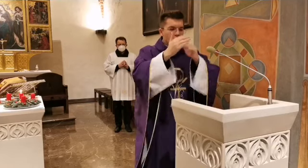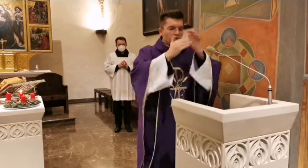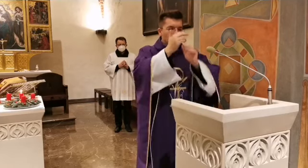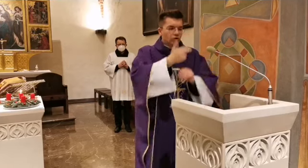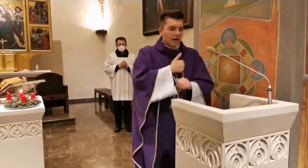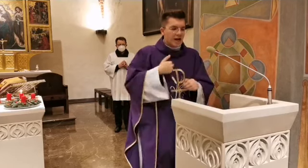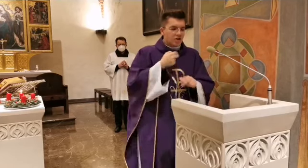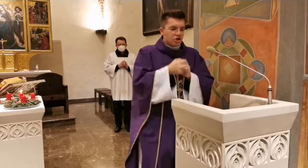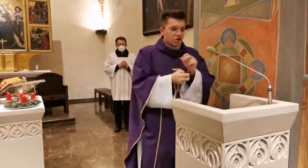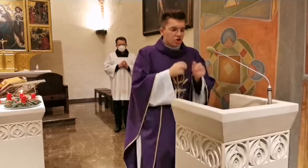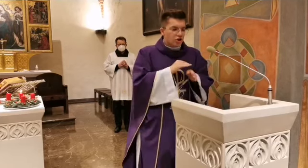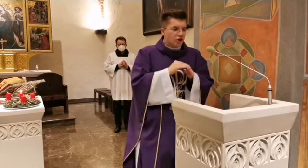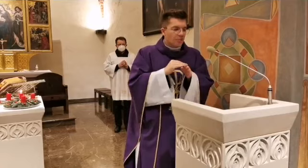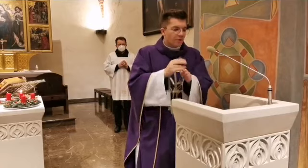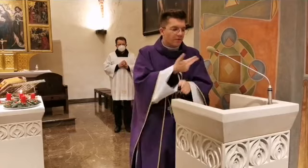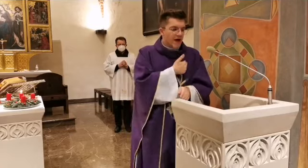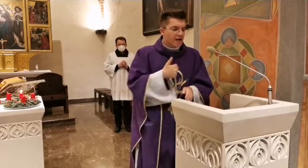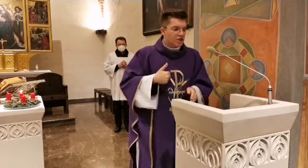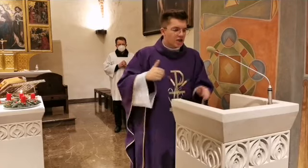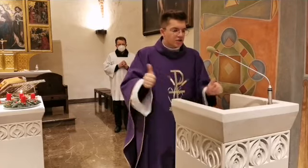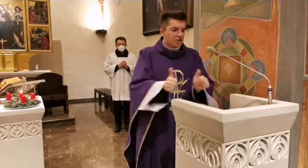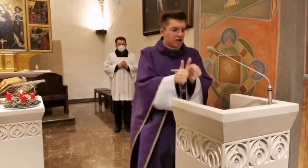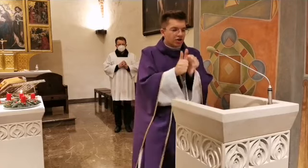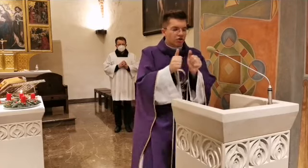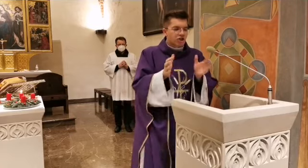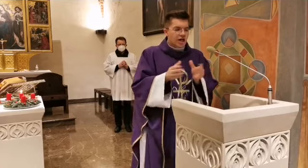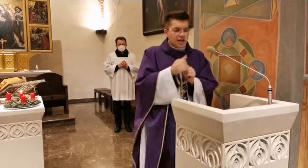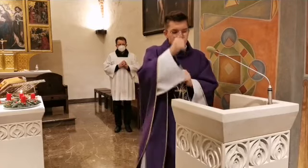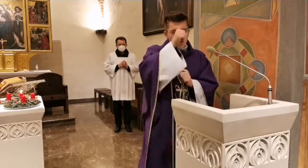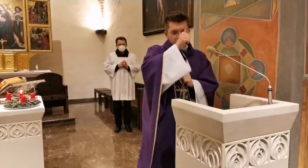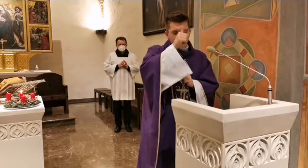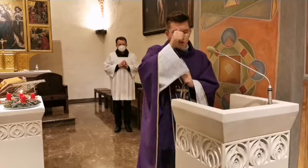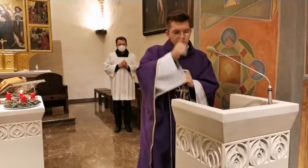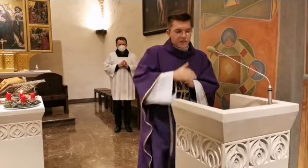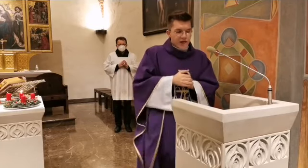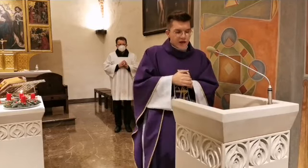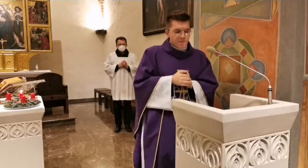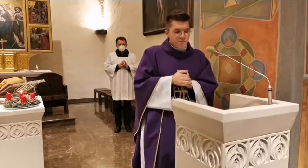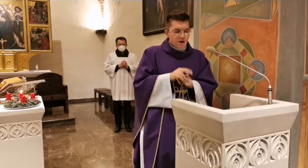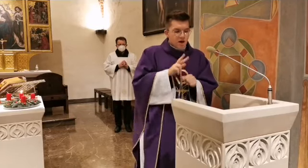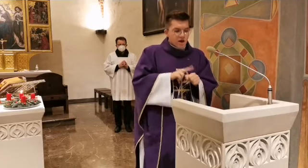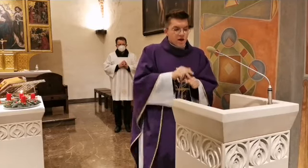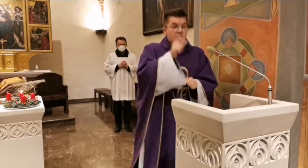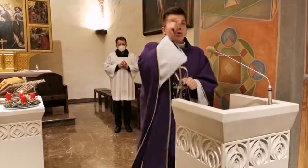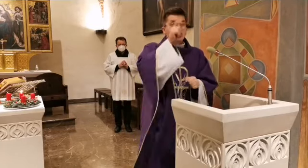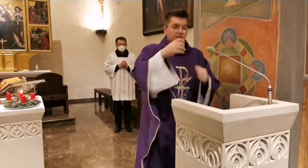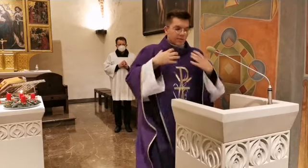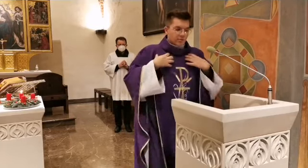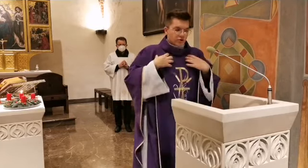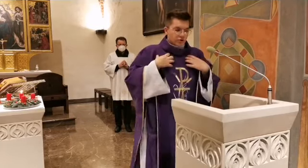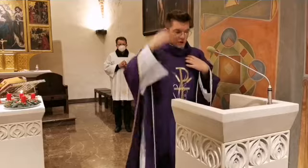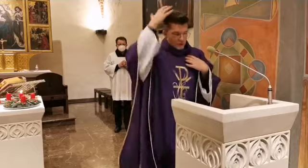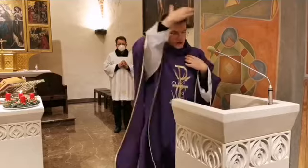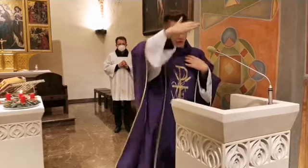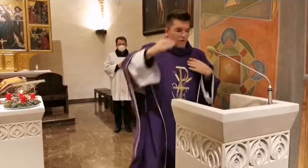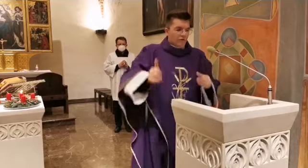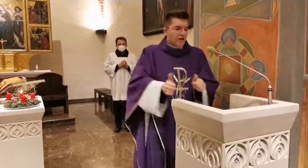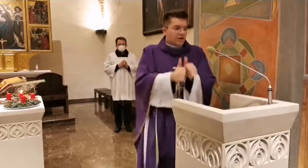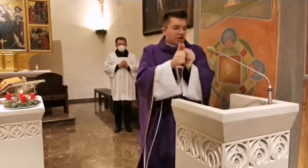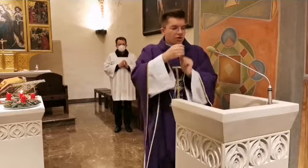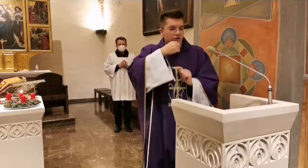Twoja buduje nasze czyny i doprowadzi nas do zjednoczenia z Chrystusem, który z Tobą żyje